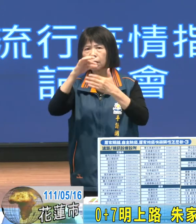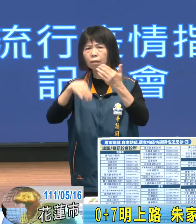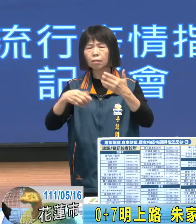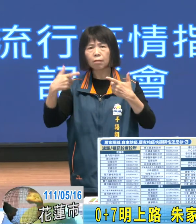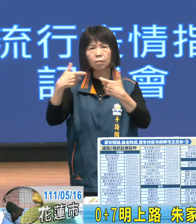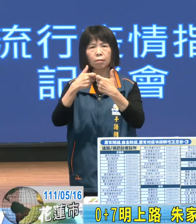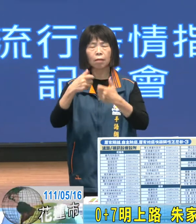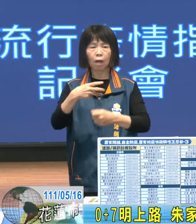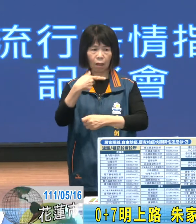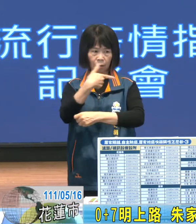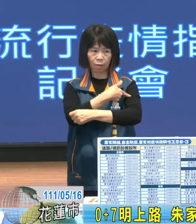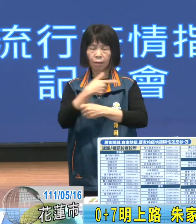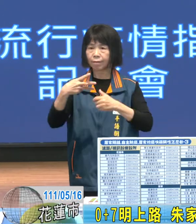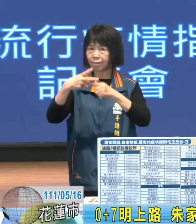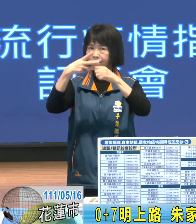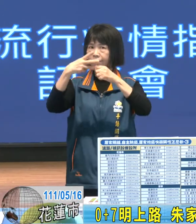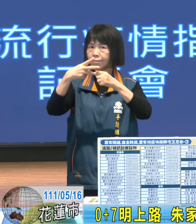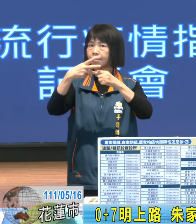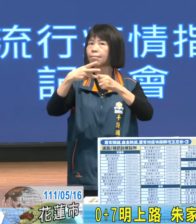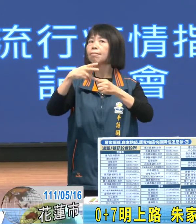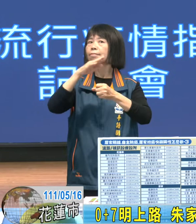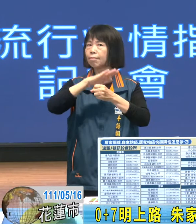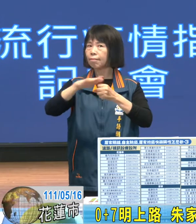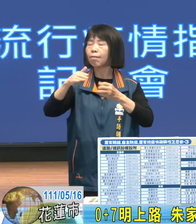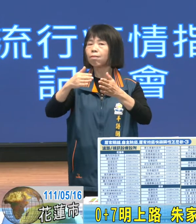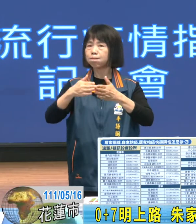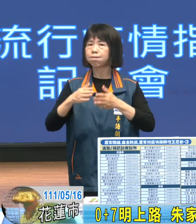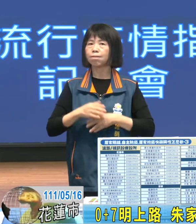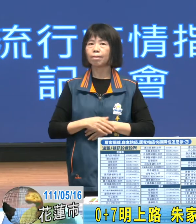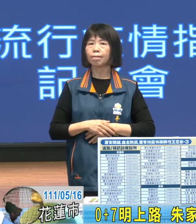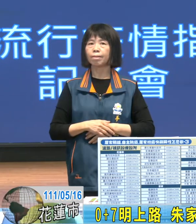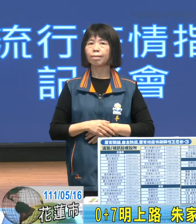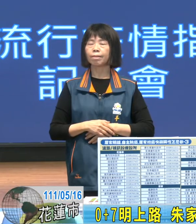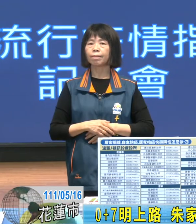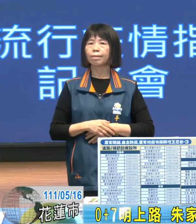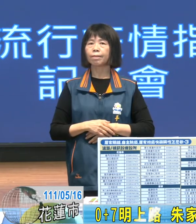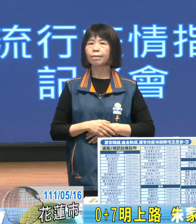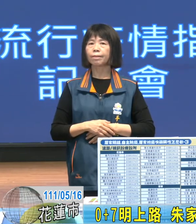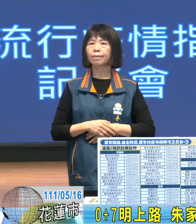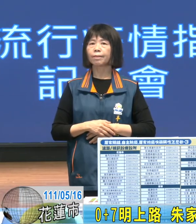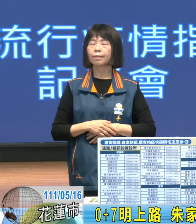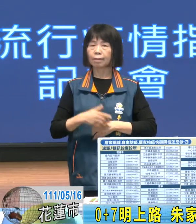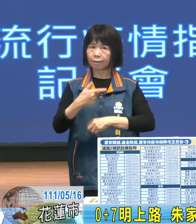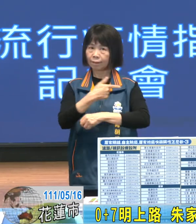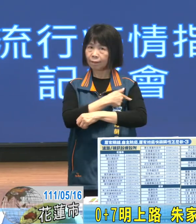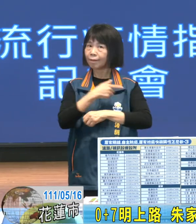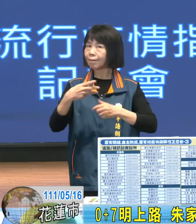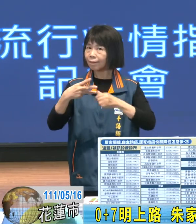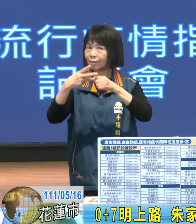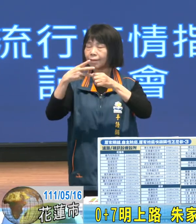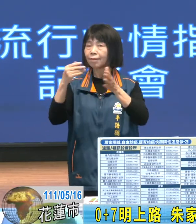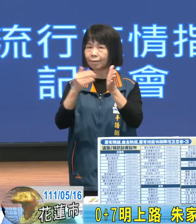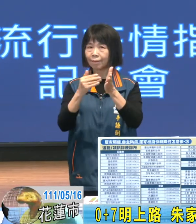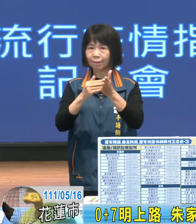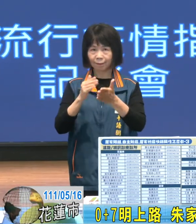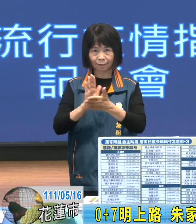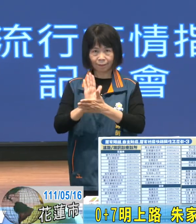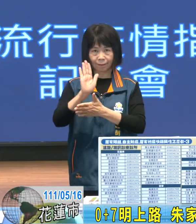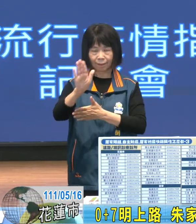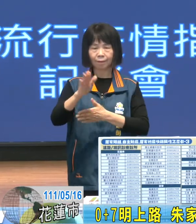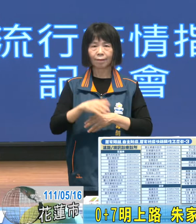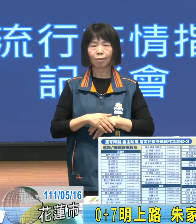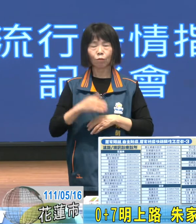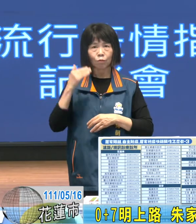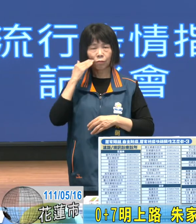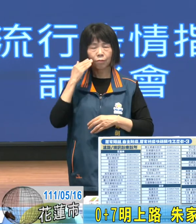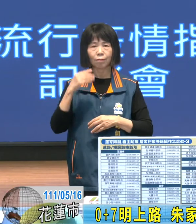要打满3剂疫苗，一定要打满3剂疫苗。那打满3剂疫苗之后，那所以